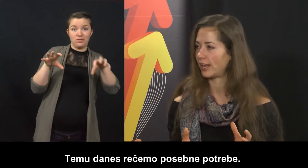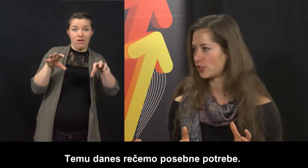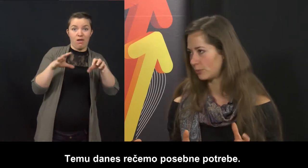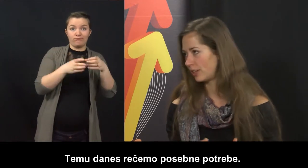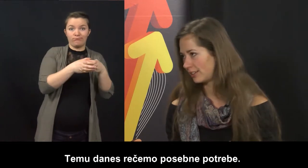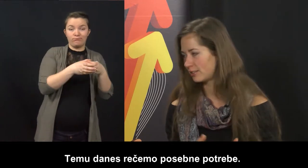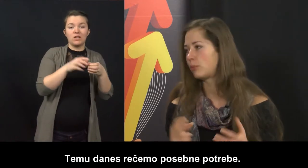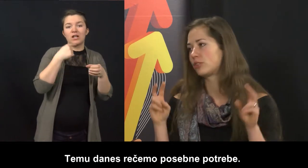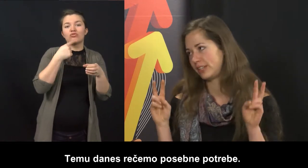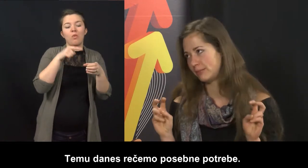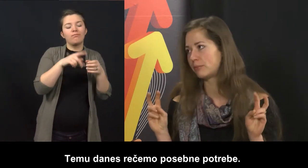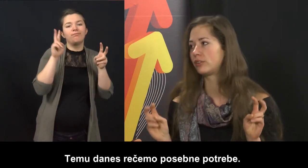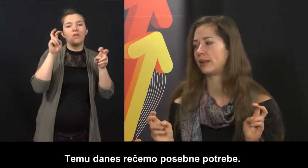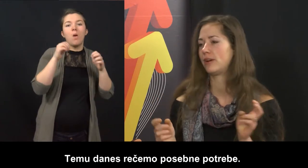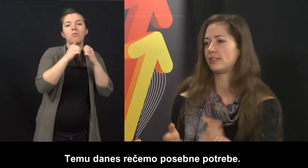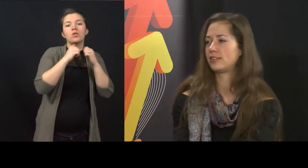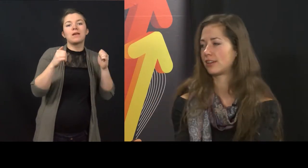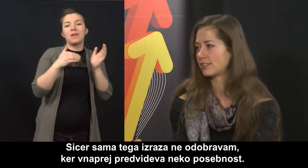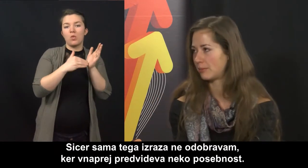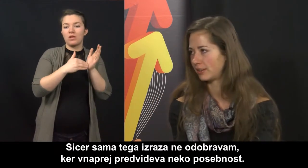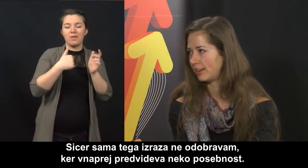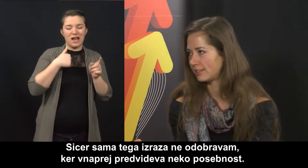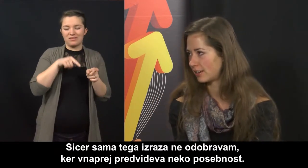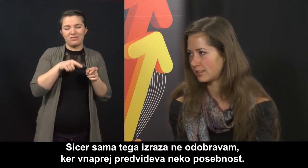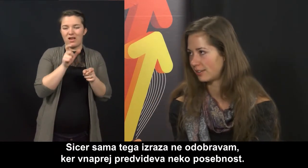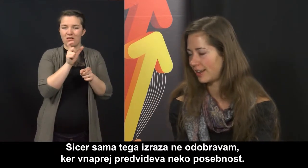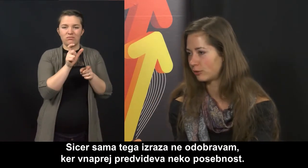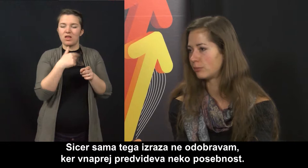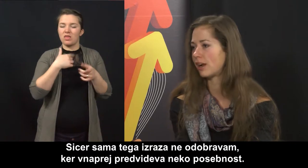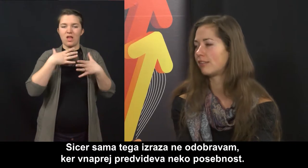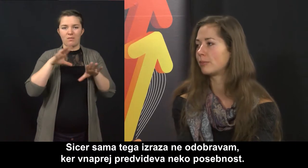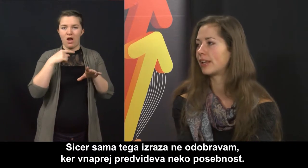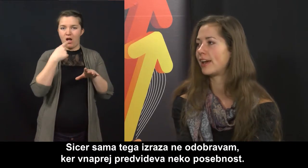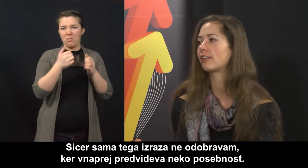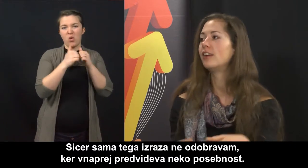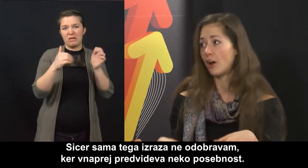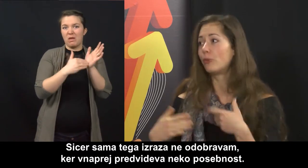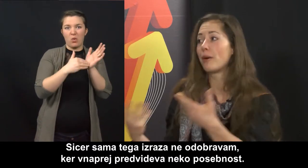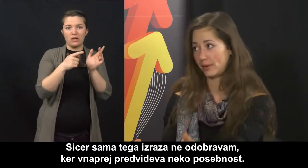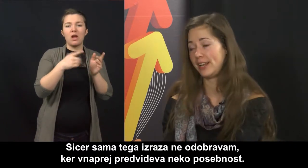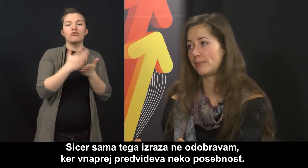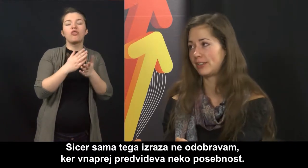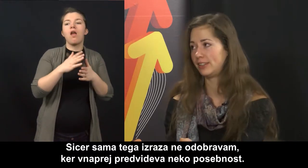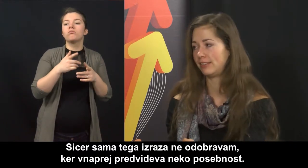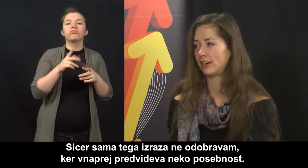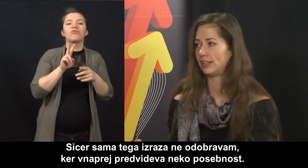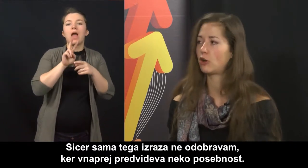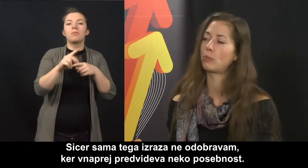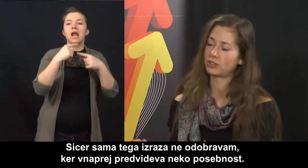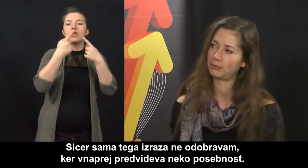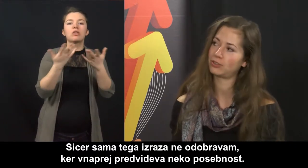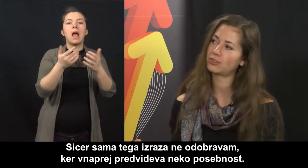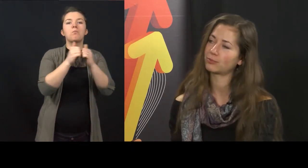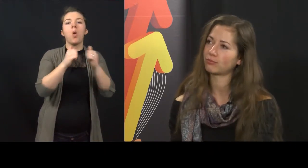Temu rečemo danes posebne potrebe, sicer sama tega izraza ne odobravam, ker vnaprej predvideva